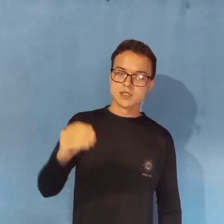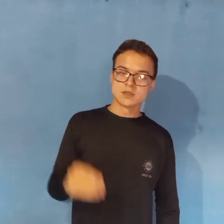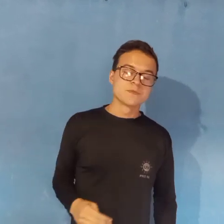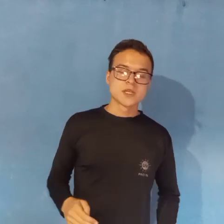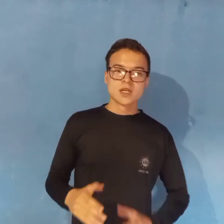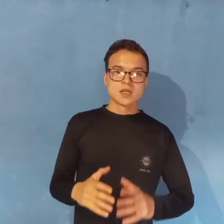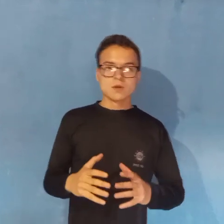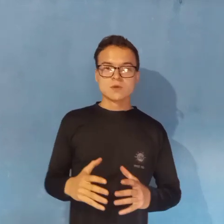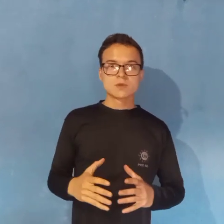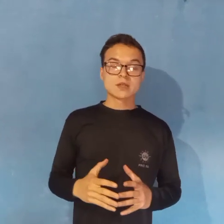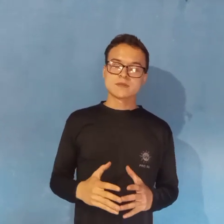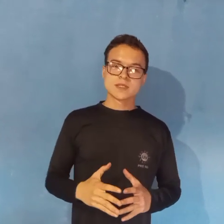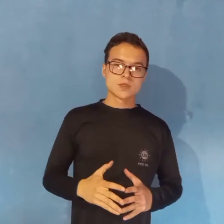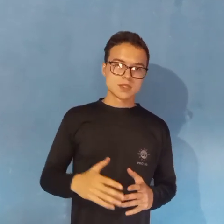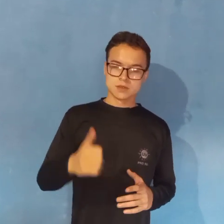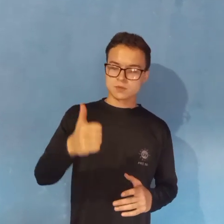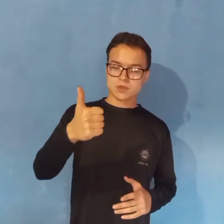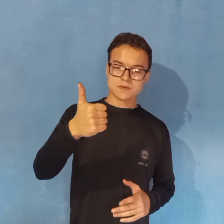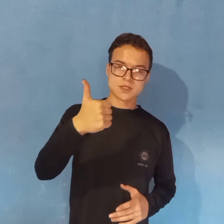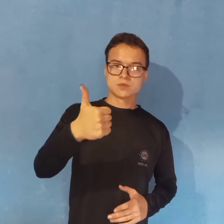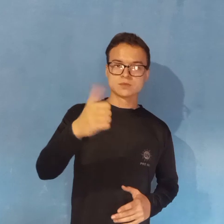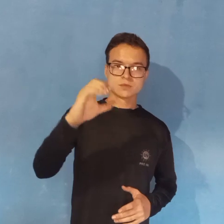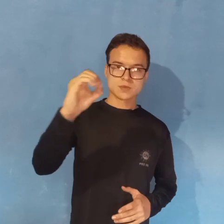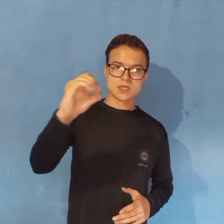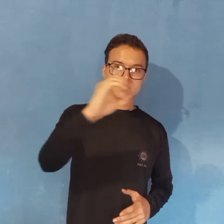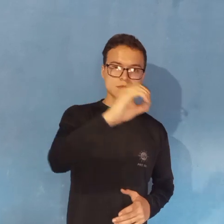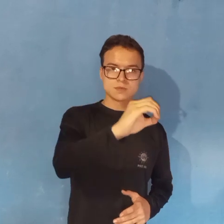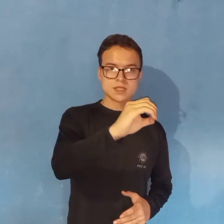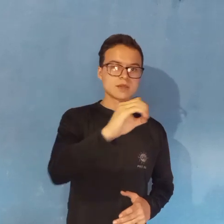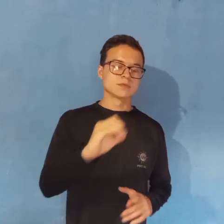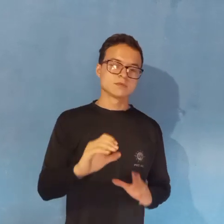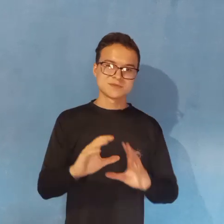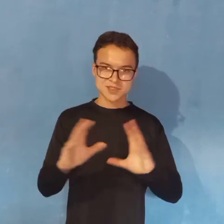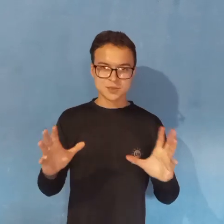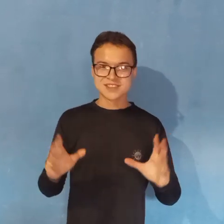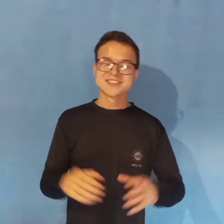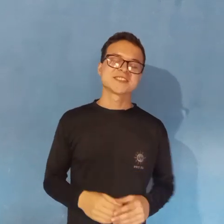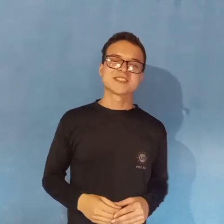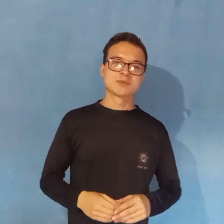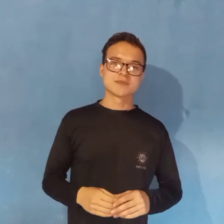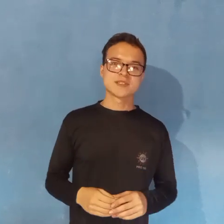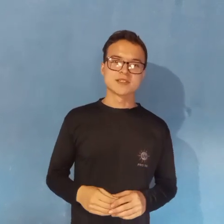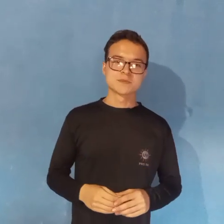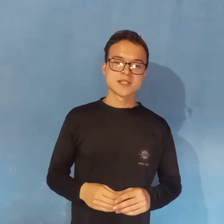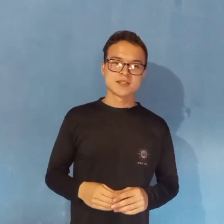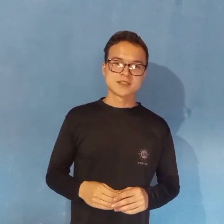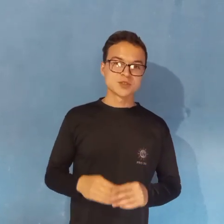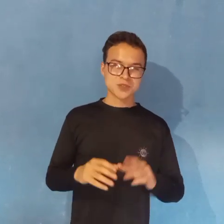bilhão. Ou quero fazer o 100. Pode fazer 1, 0, 0. Também dá para fazer. São números que a